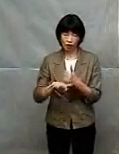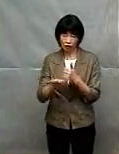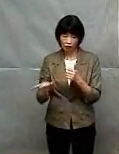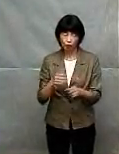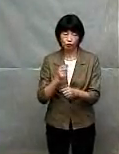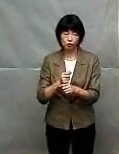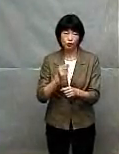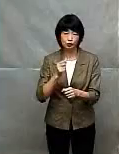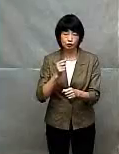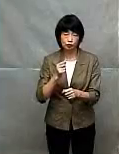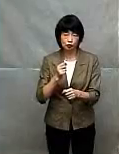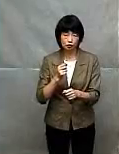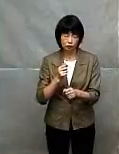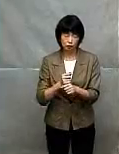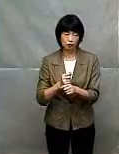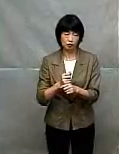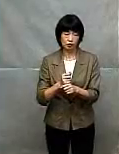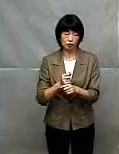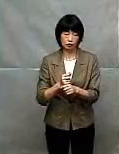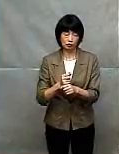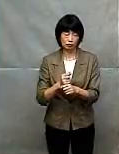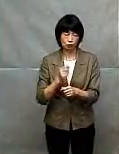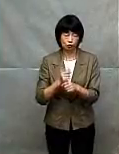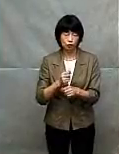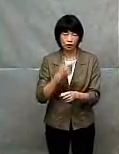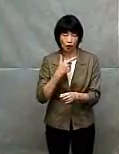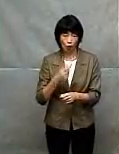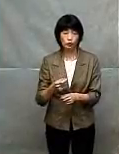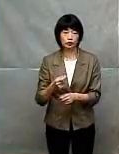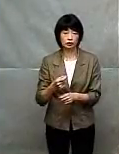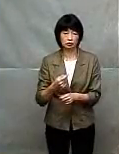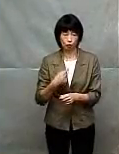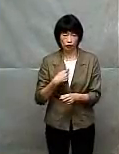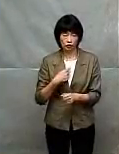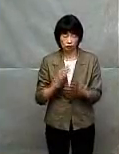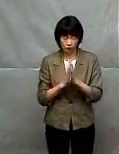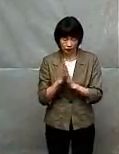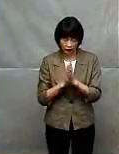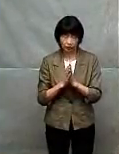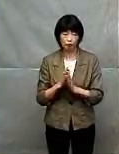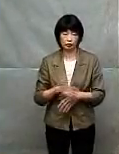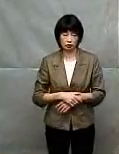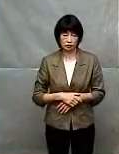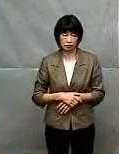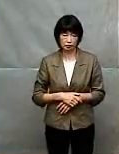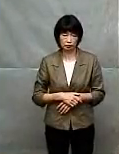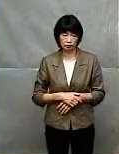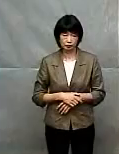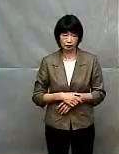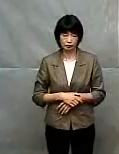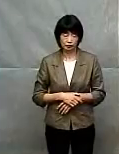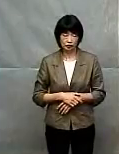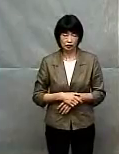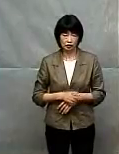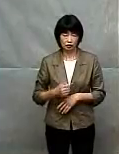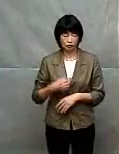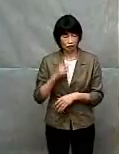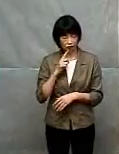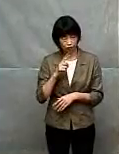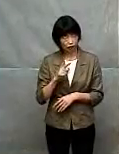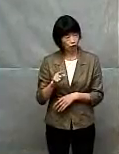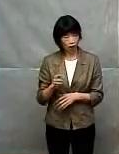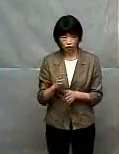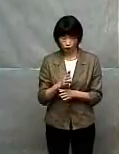くり、そういったことを私は願っております。それぐらいしかちょっと今申し上げられないところです